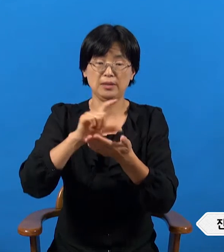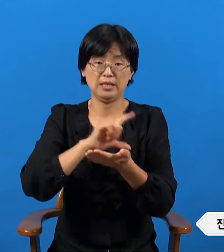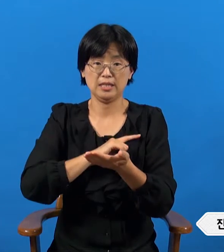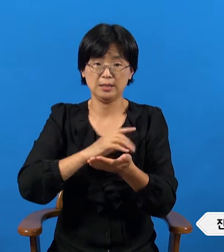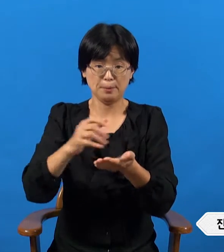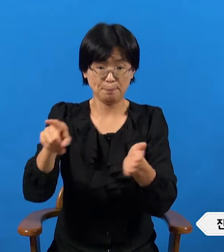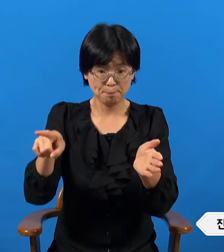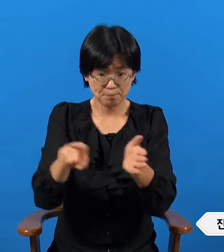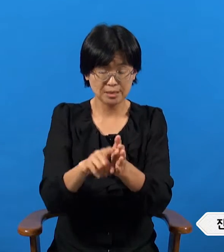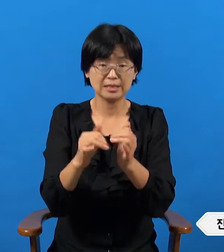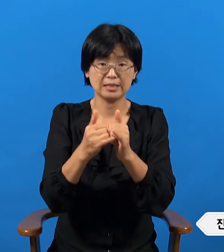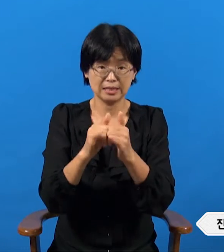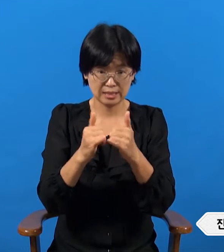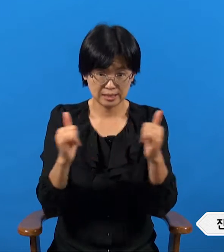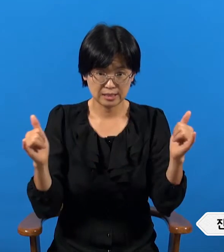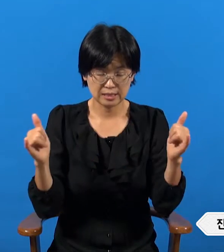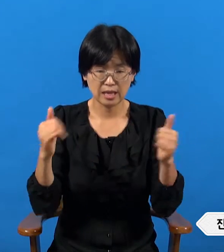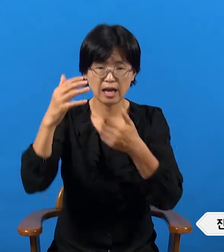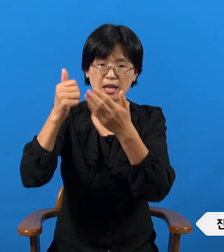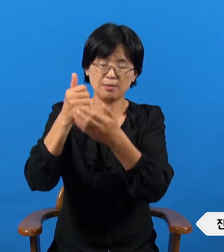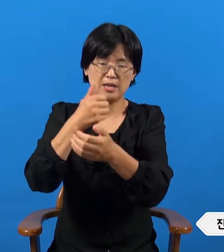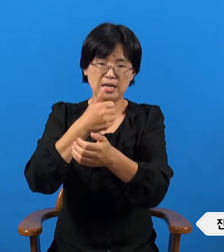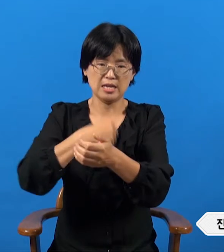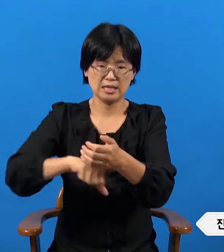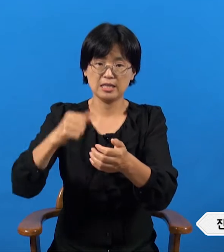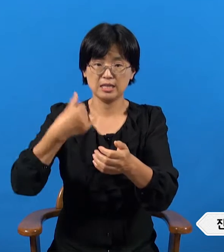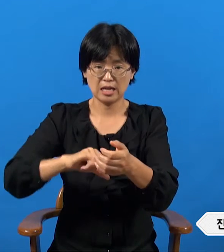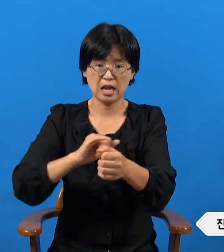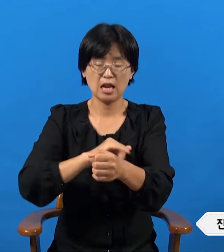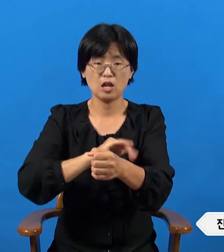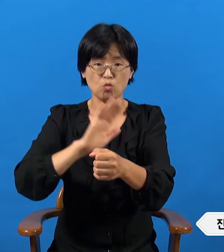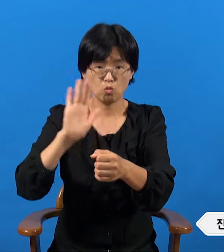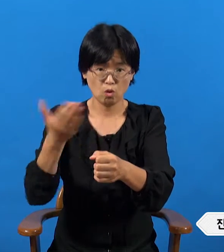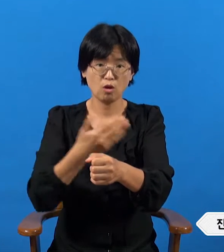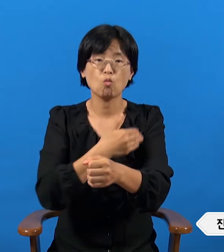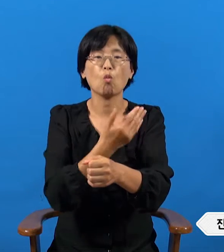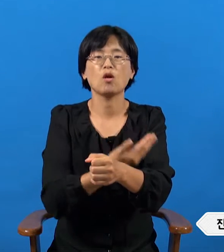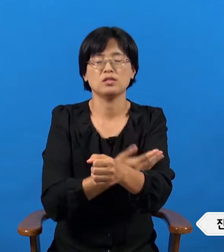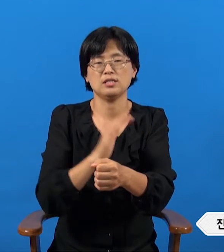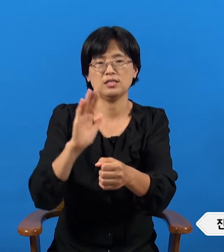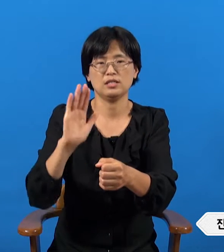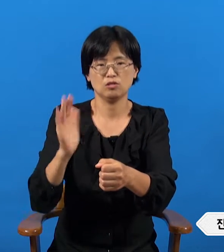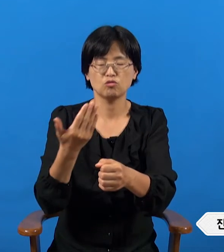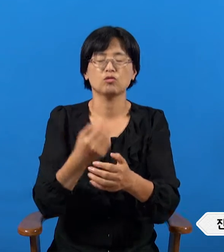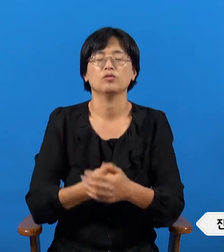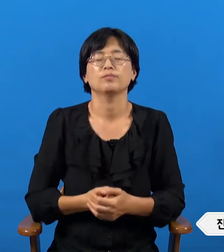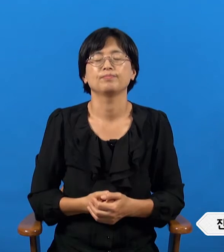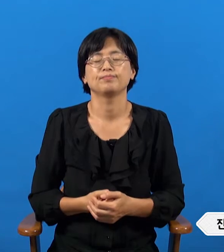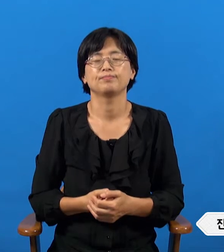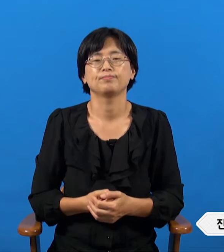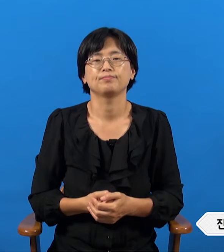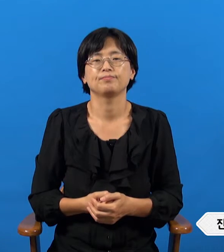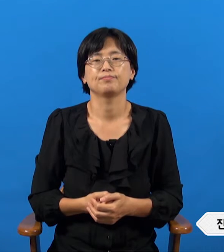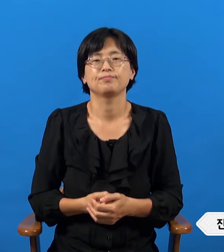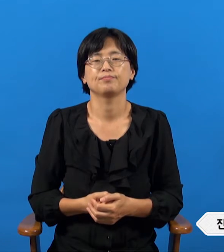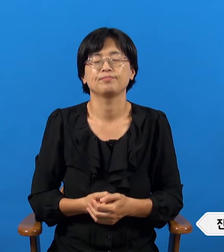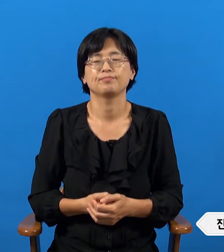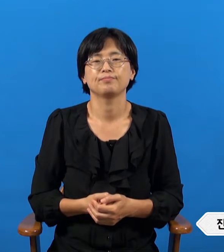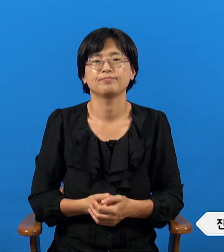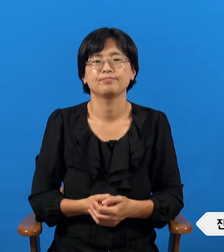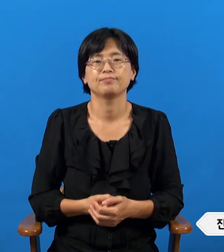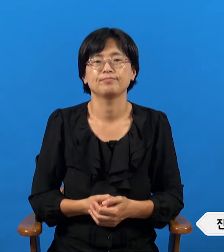이름을 믿는 자들에게는 하나님의 자녀가 되는 권세를 주셨으니, 그러므로 하나님의